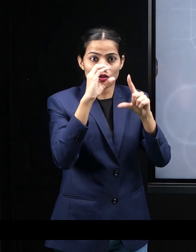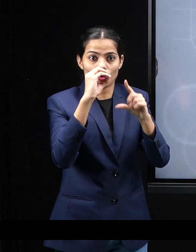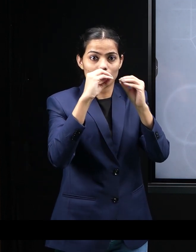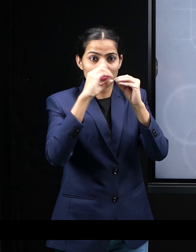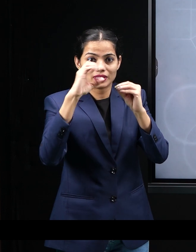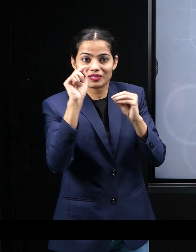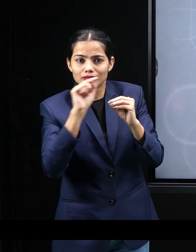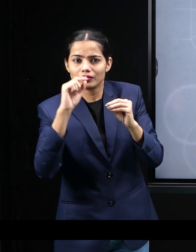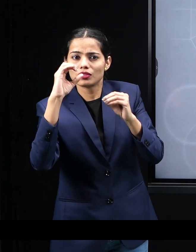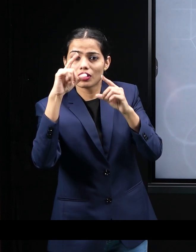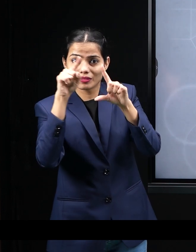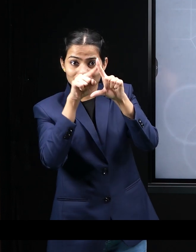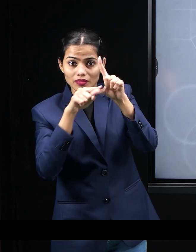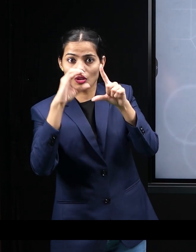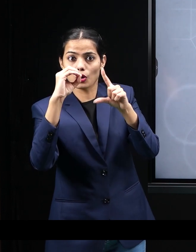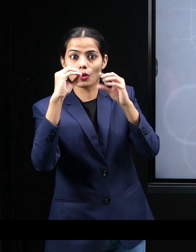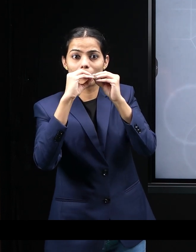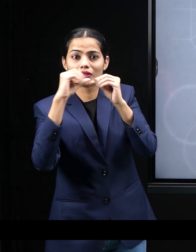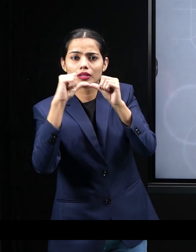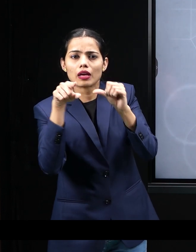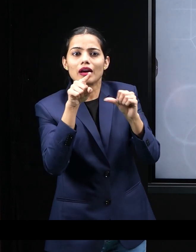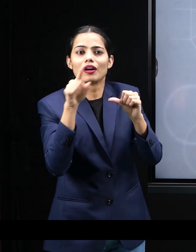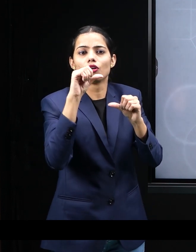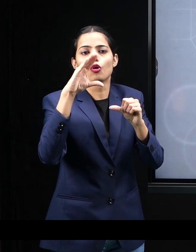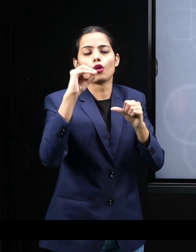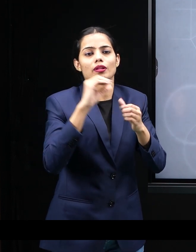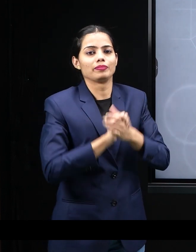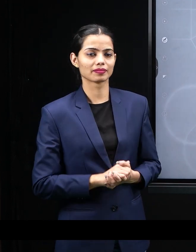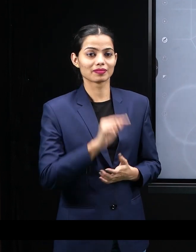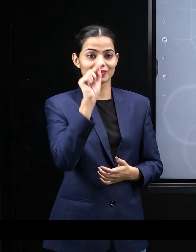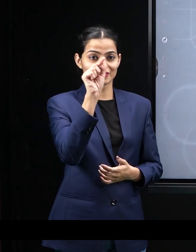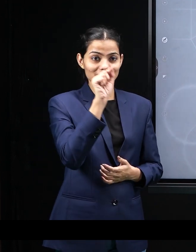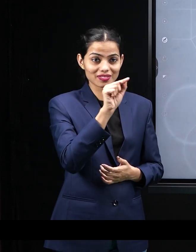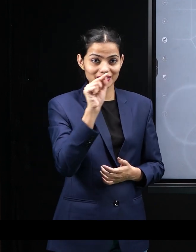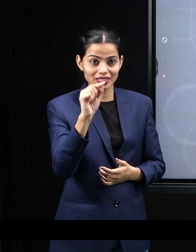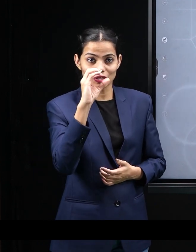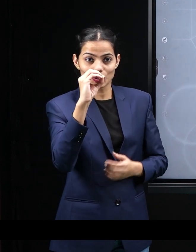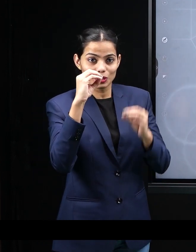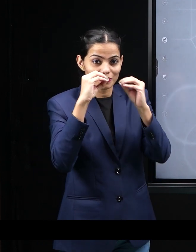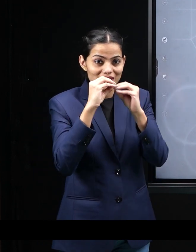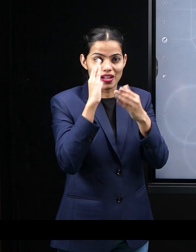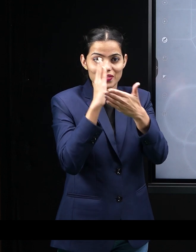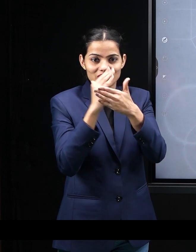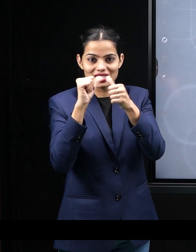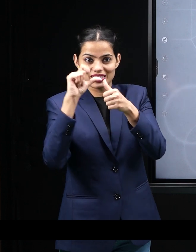ಆಂಗಲ್ ಒಬಿಸಿ ಆಂಗಲ್ ಒಬಿಎ 90 ಡಿಗ್ರಿ. ಆದ್ದರಿಂದ ಒಬಿ ಪರ್ಪೆಂಡಿಕ್ಯುಲರ್